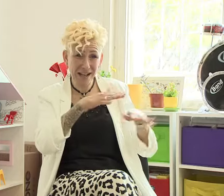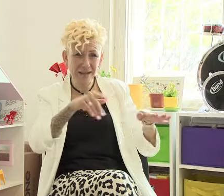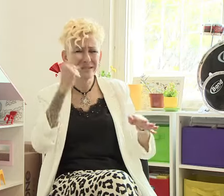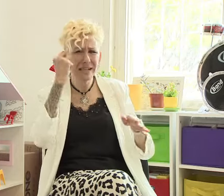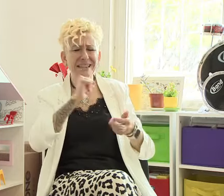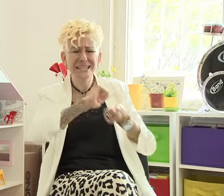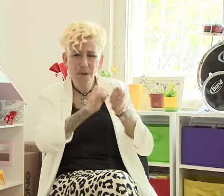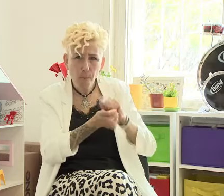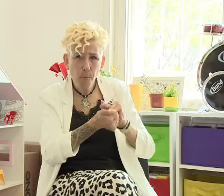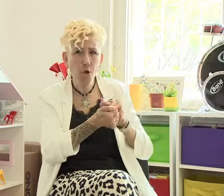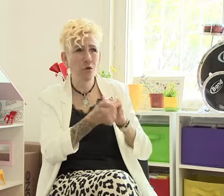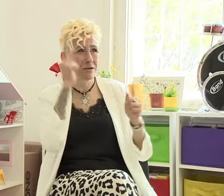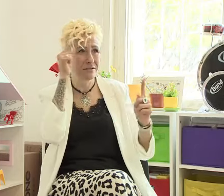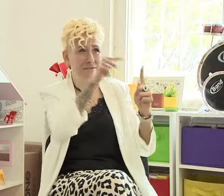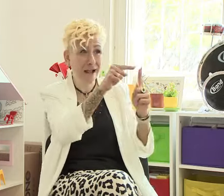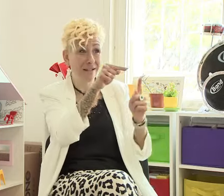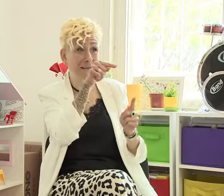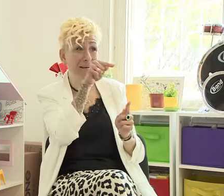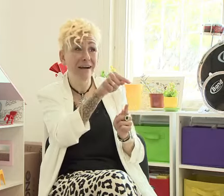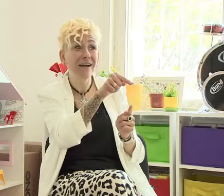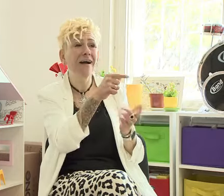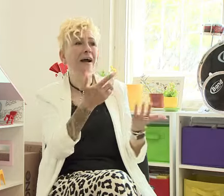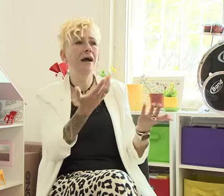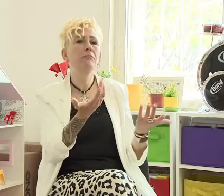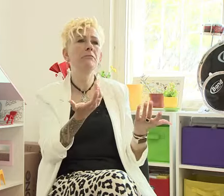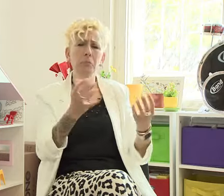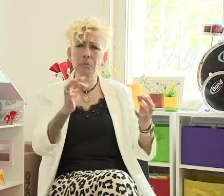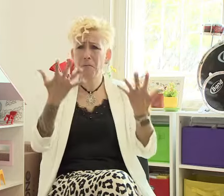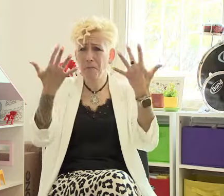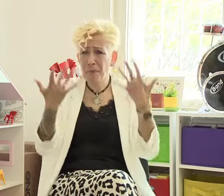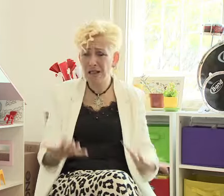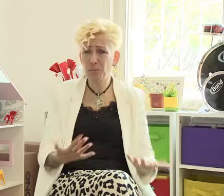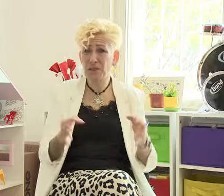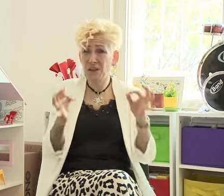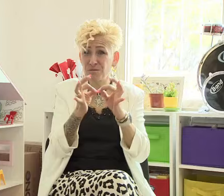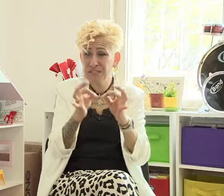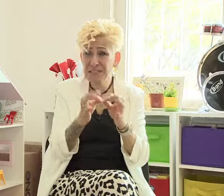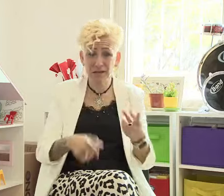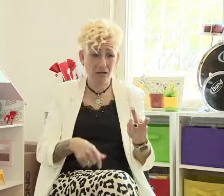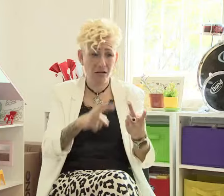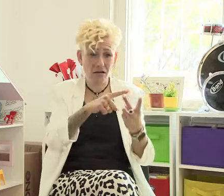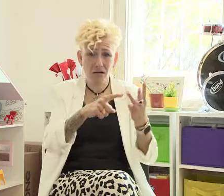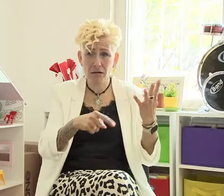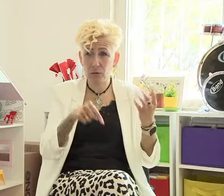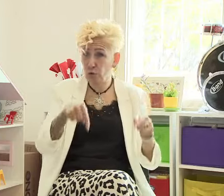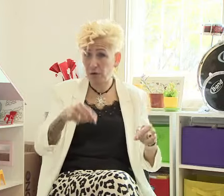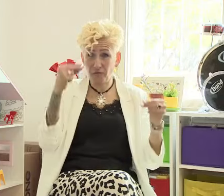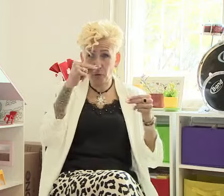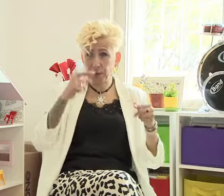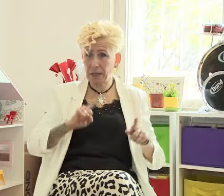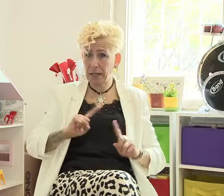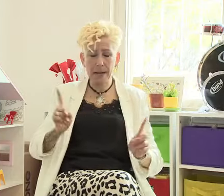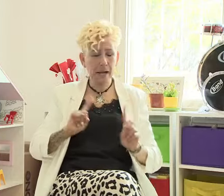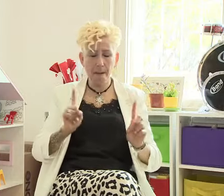И то в различните нива на обучение. Трябва да се привлече интереса на децата по математика, физика. Тук в България